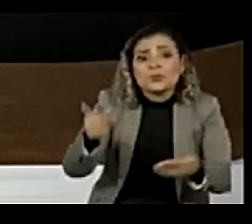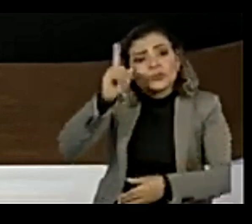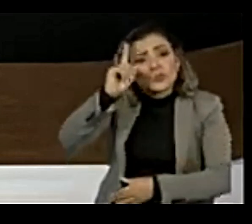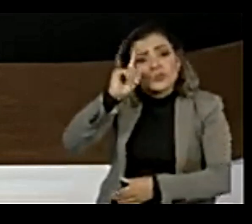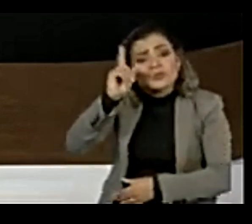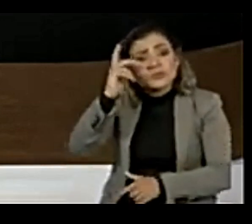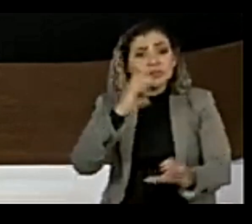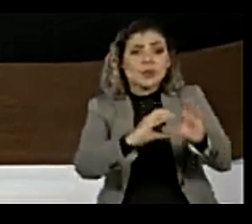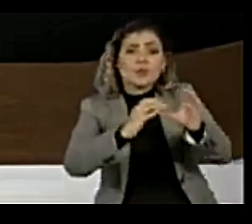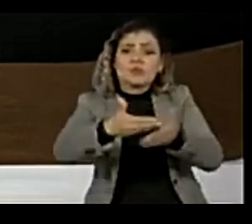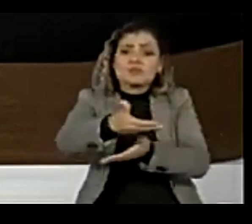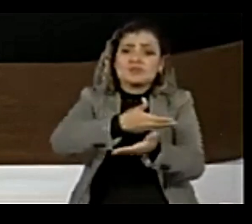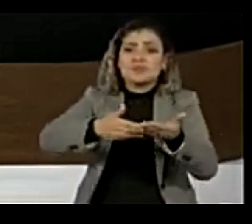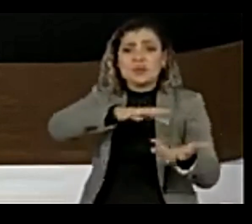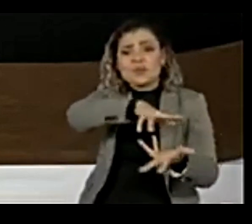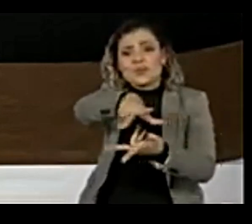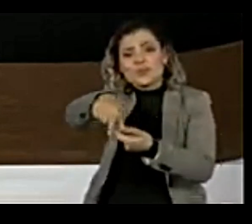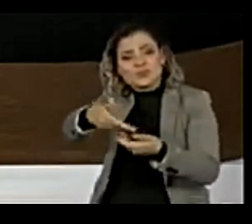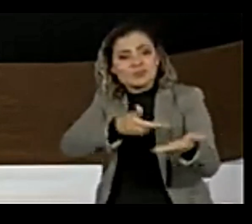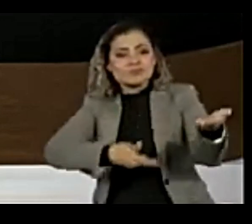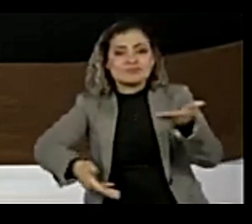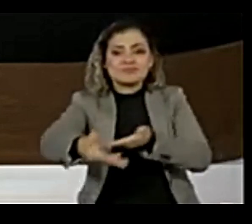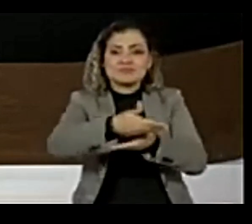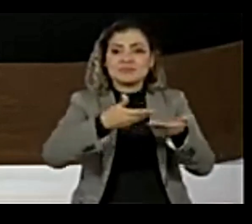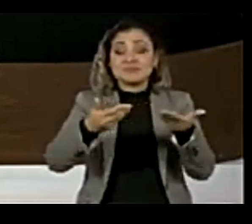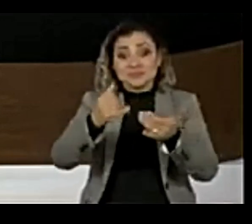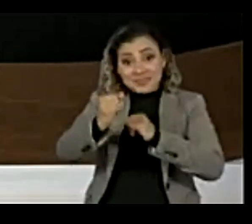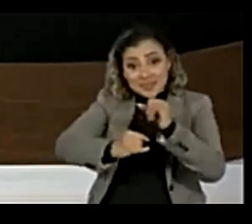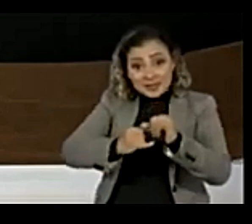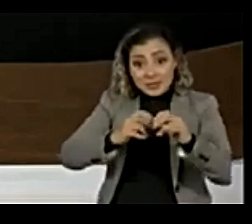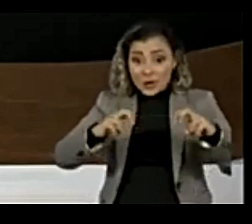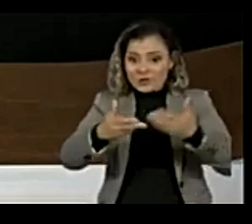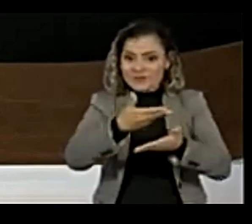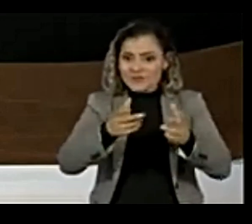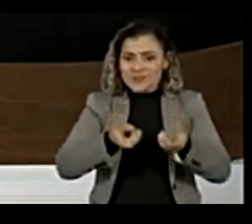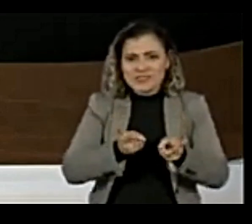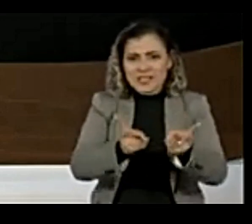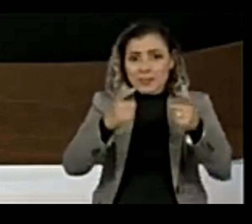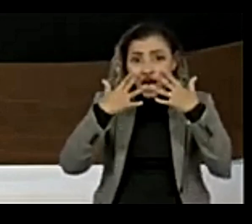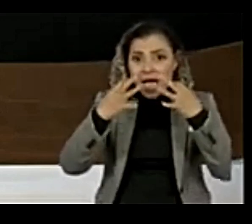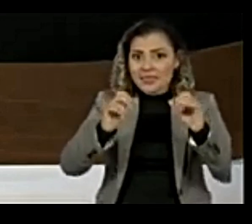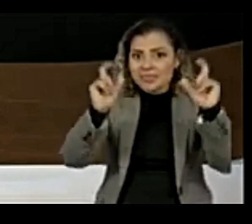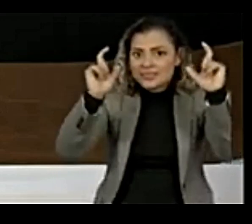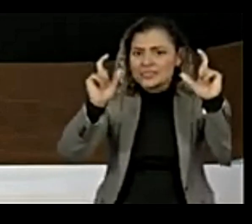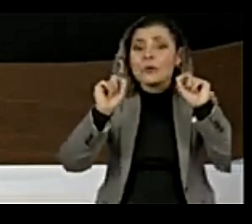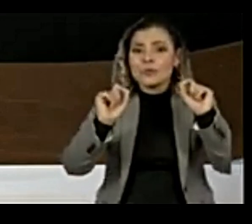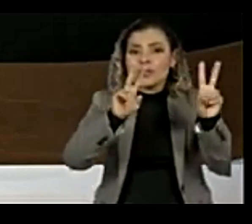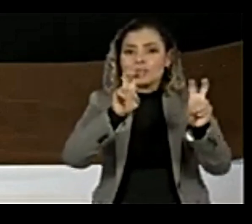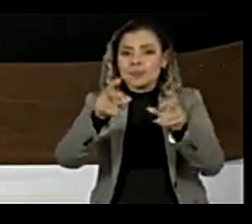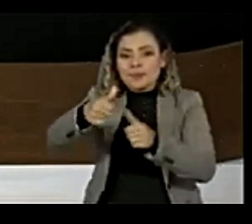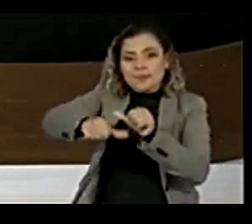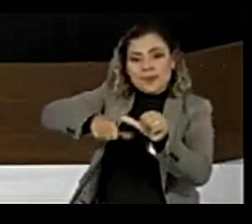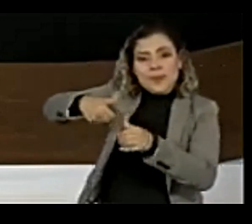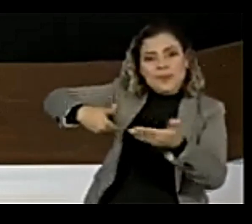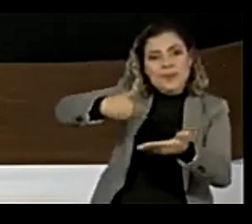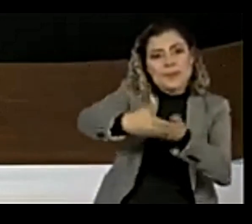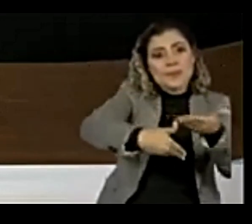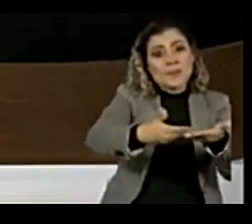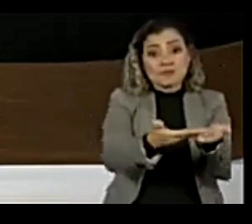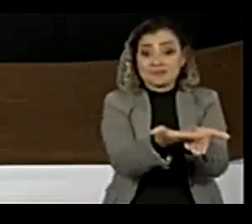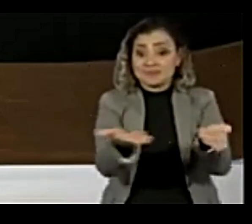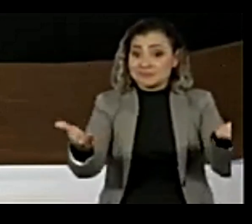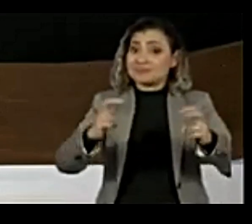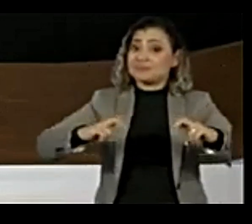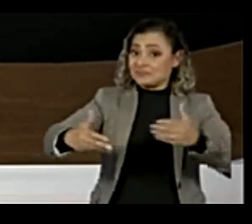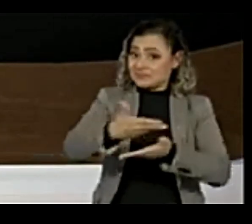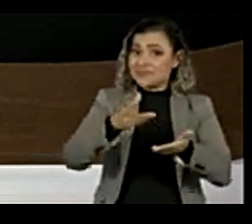nos comunicamos com o mundo. O Roda Viva sempre estará atento a essas mudanças e vai trazê-las para o debate aqui, no